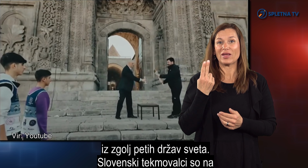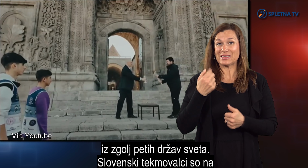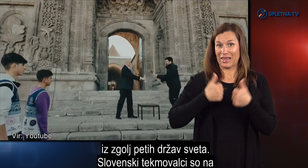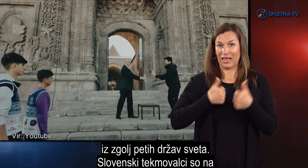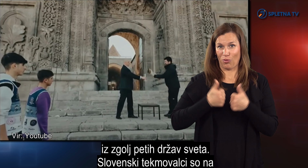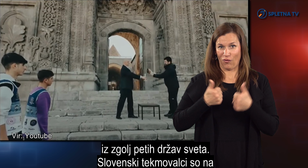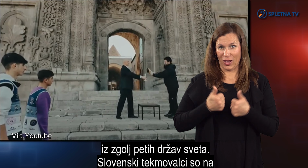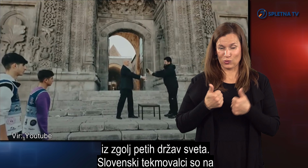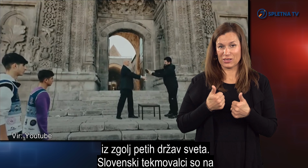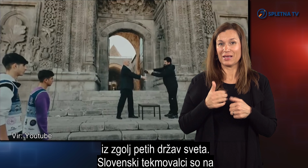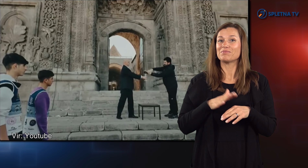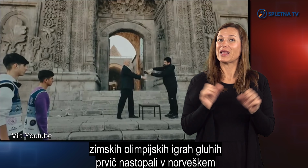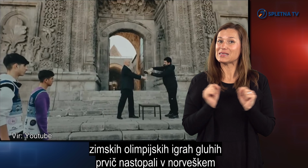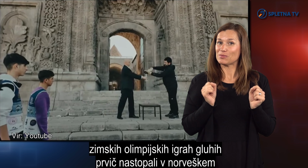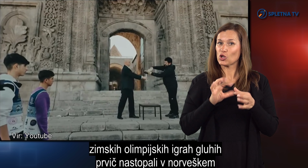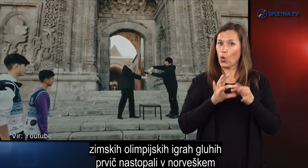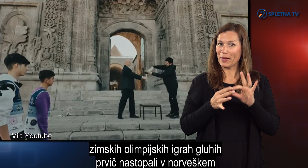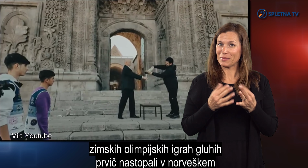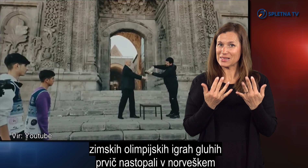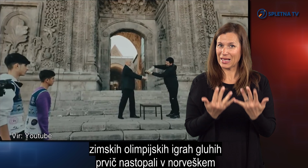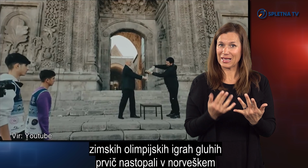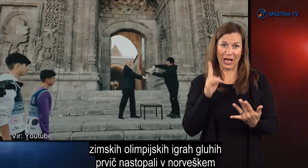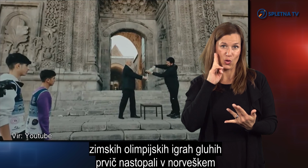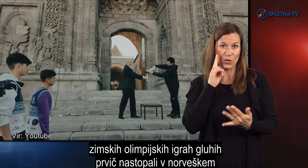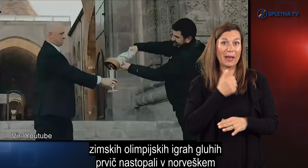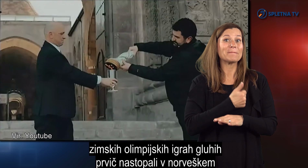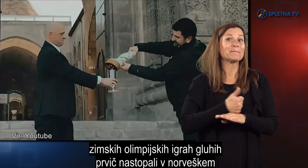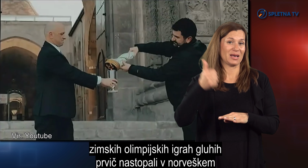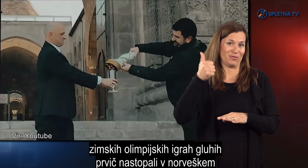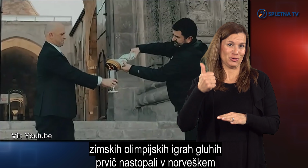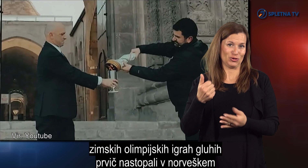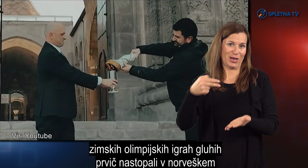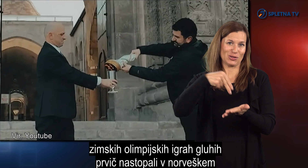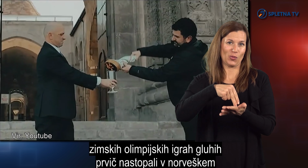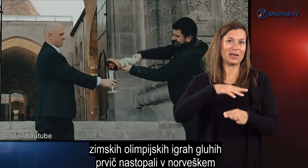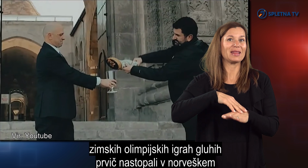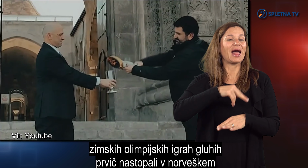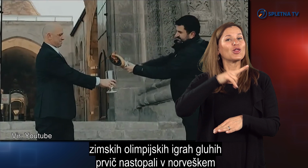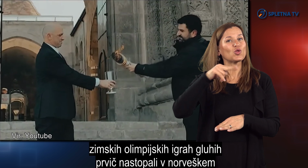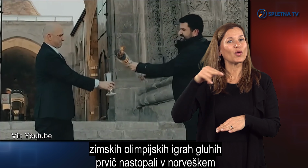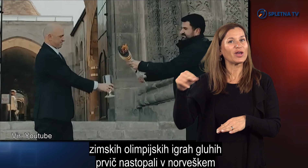Slovenski tekmovalci so na zimskih olimpijskih igrah gluhih prvič nastopali v norveškem mestu Oslo